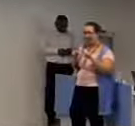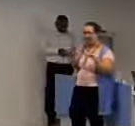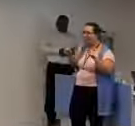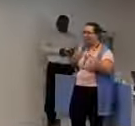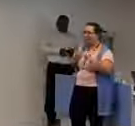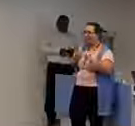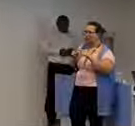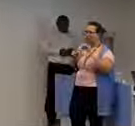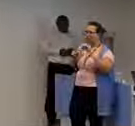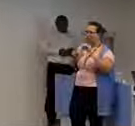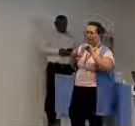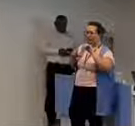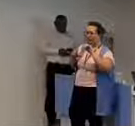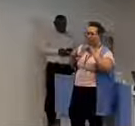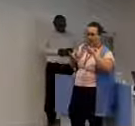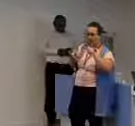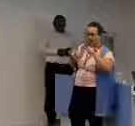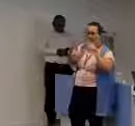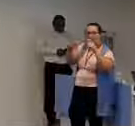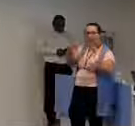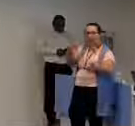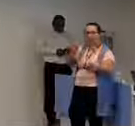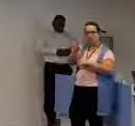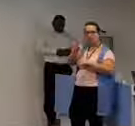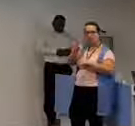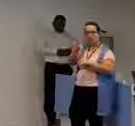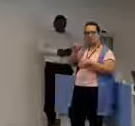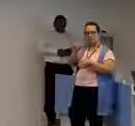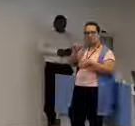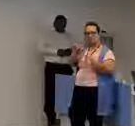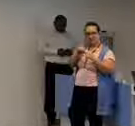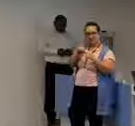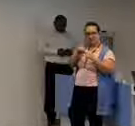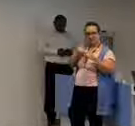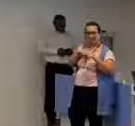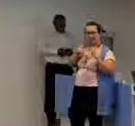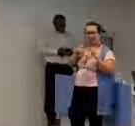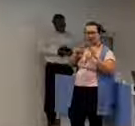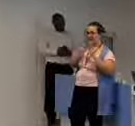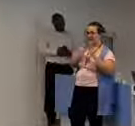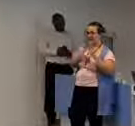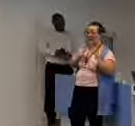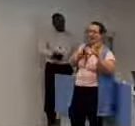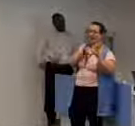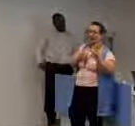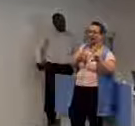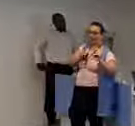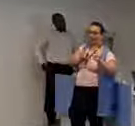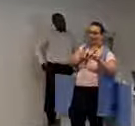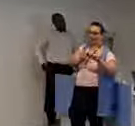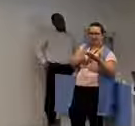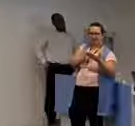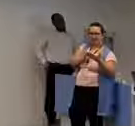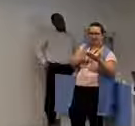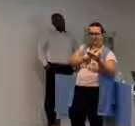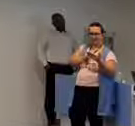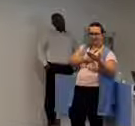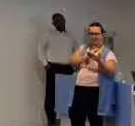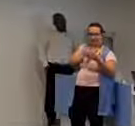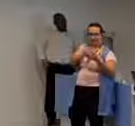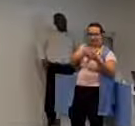dimensionar, codificar, alojar, tudo baseado, como eu disse, em normas técnicas, no catálogo de fornecedor, quando é um